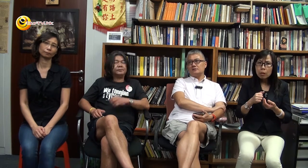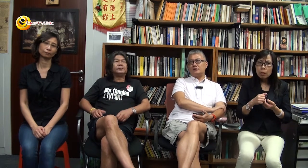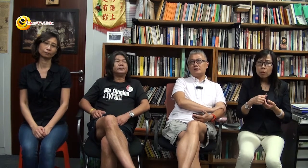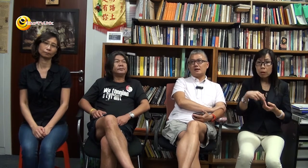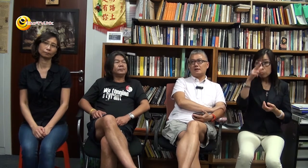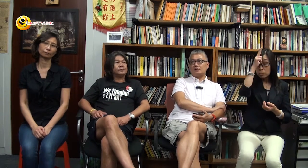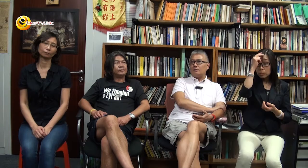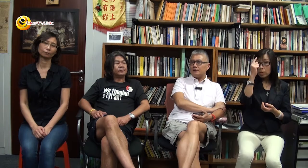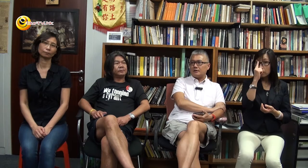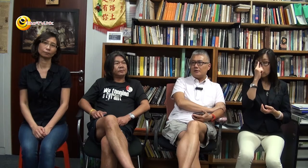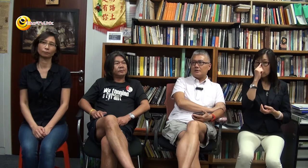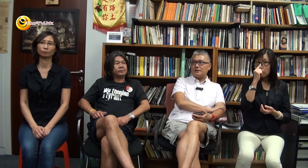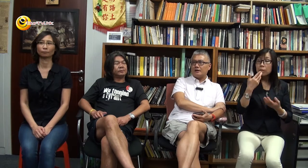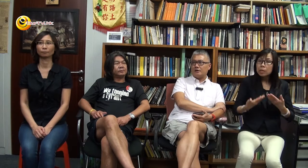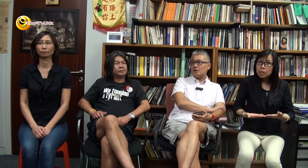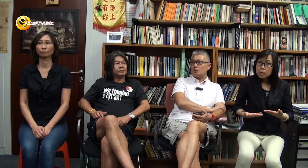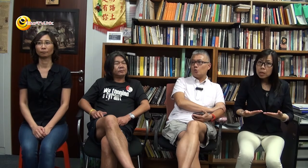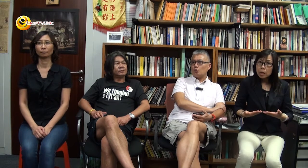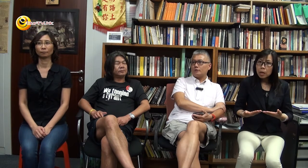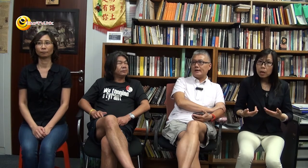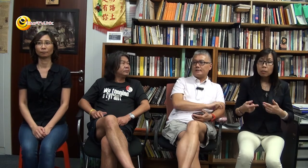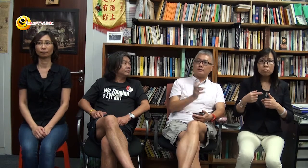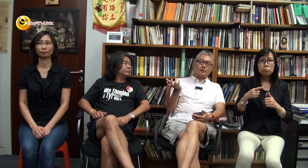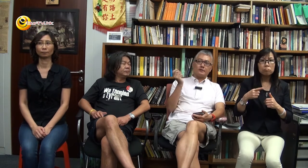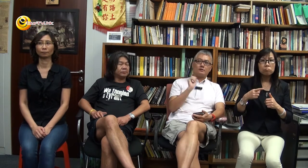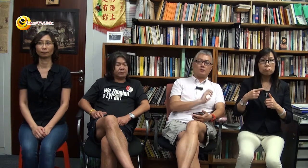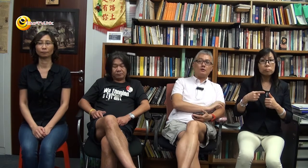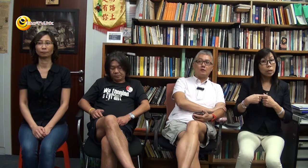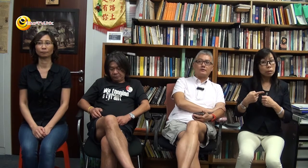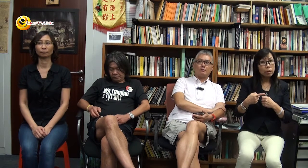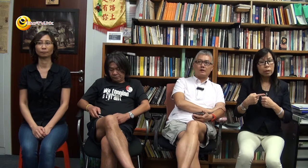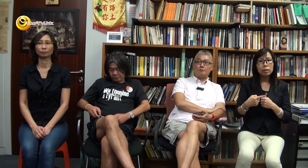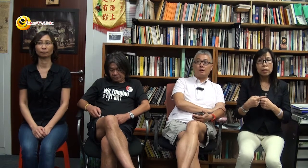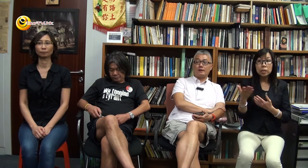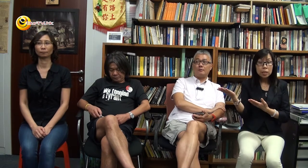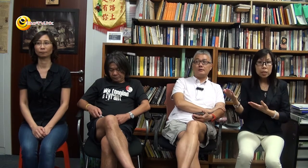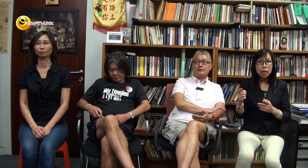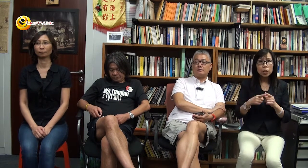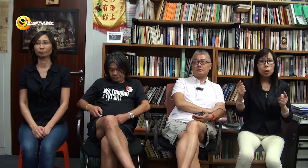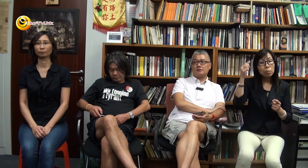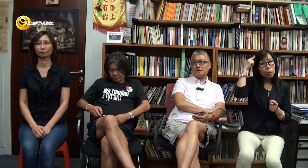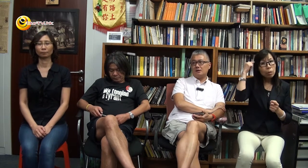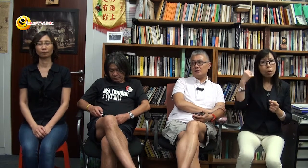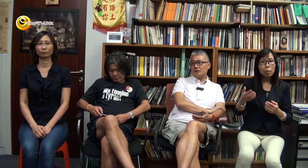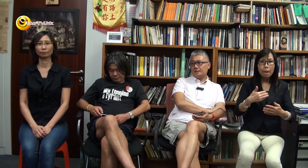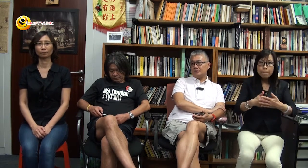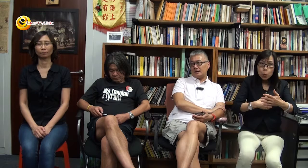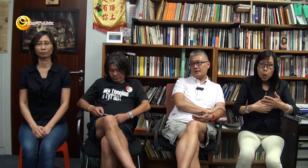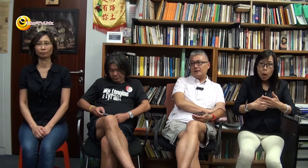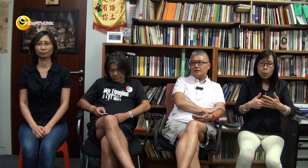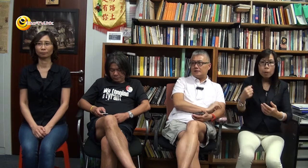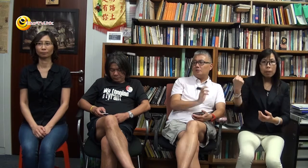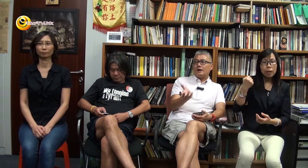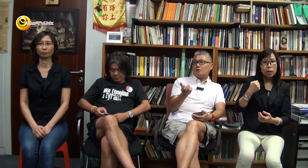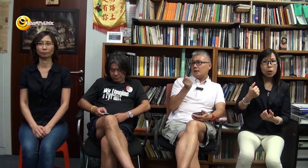英而家好肯定第一樣嘢就係佢係一個。即係你頭先長毛都講過，就係話佢背後有某一啲力量支持。咁但